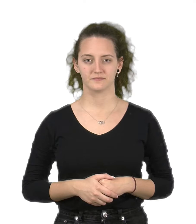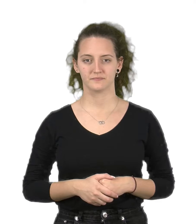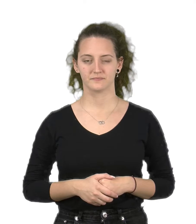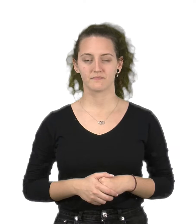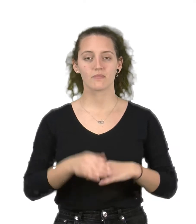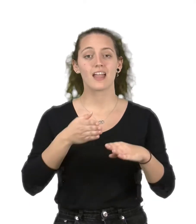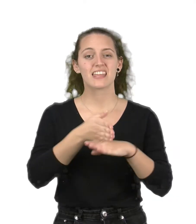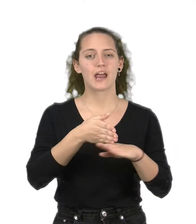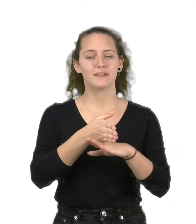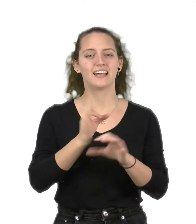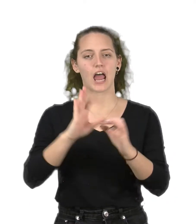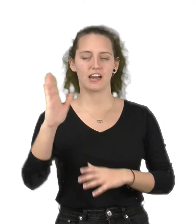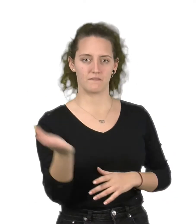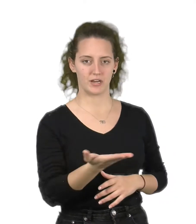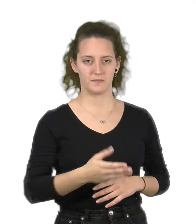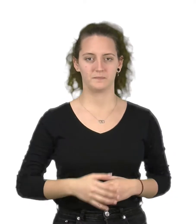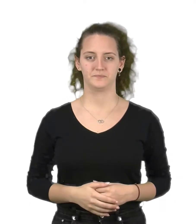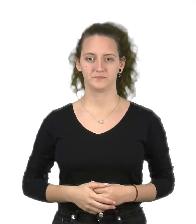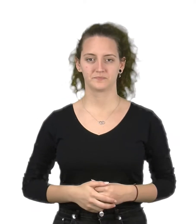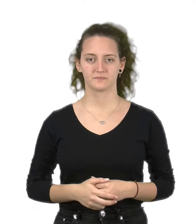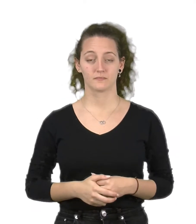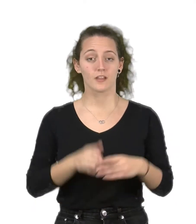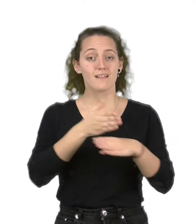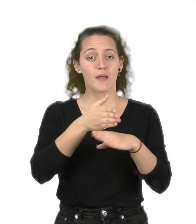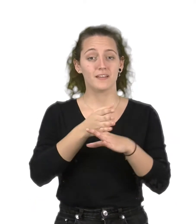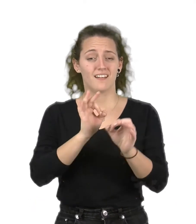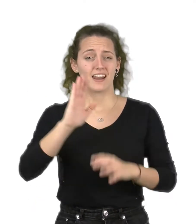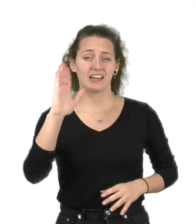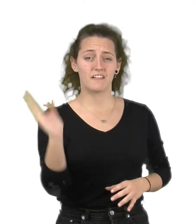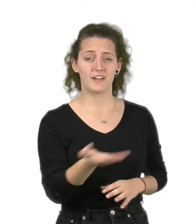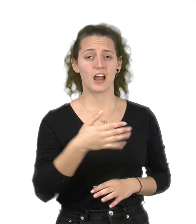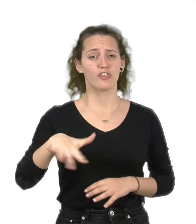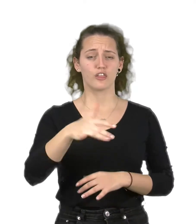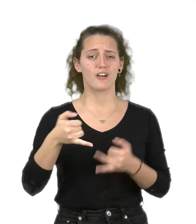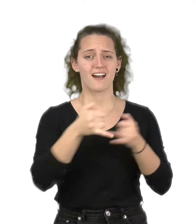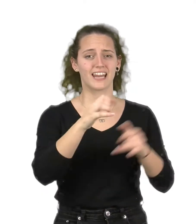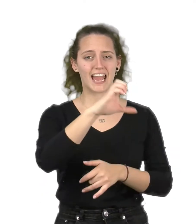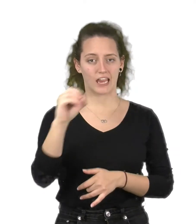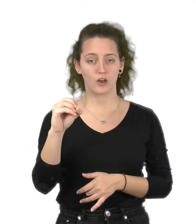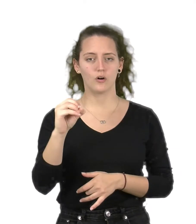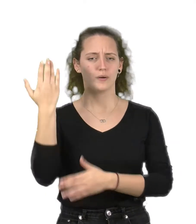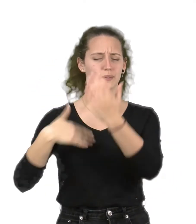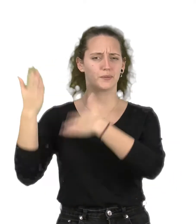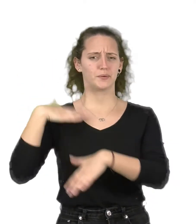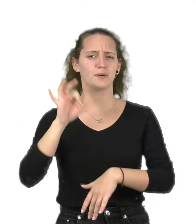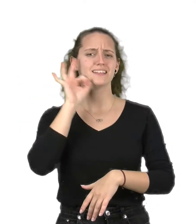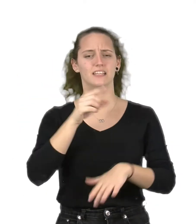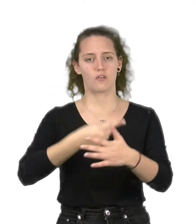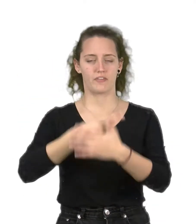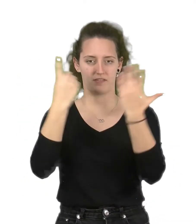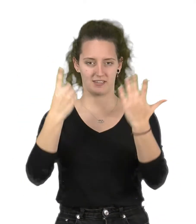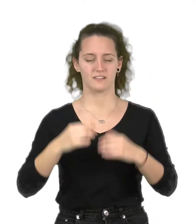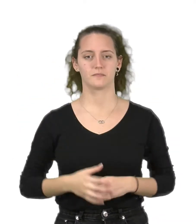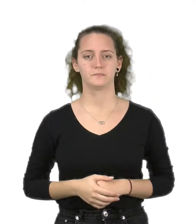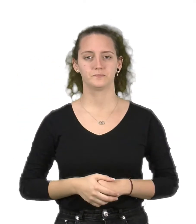Carpintería de Ribera. La carpintería de Ribera en la ría del Eo se remonta al siglo XVI.